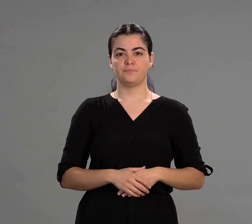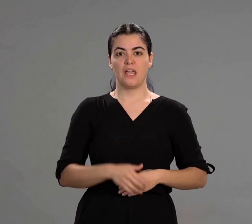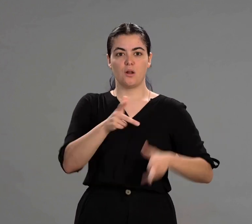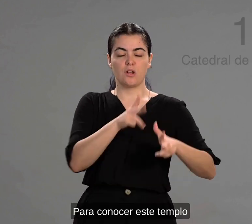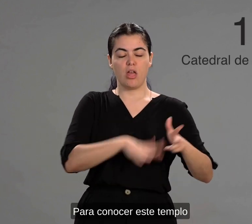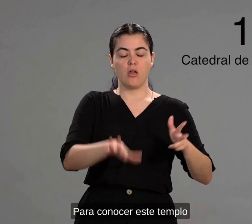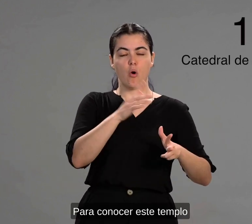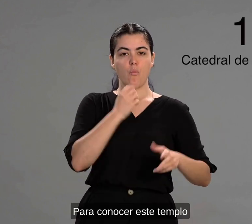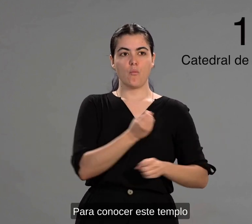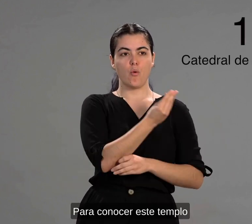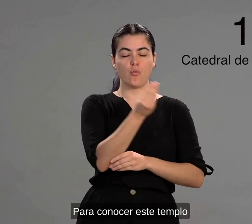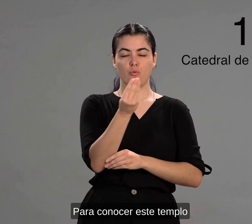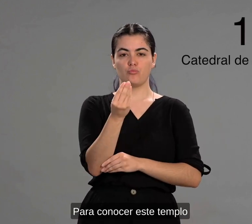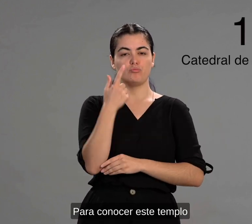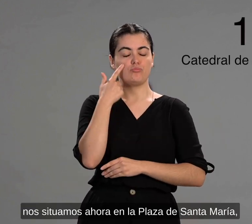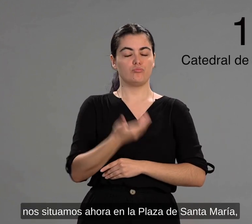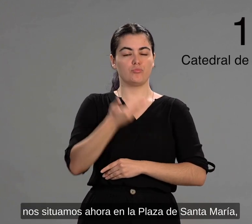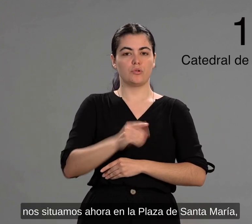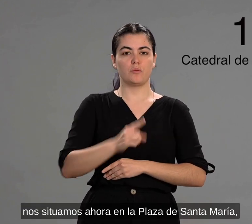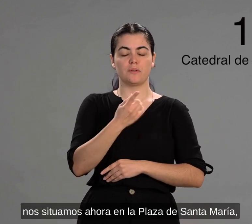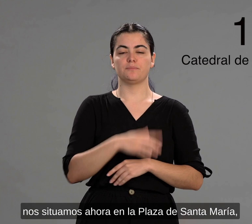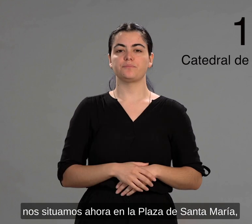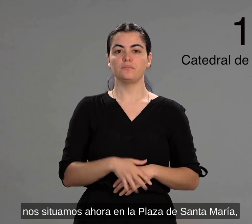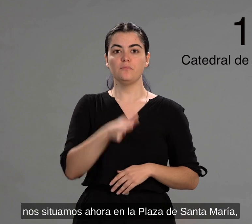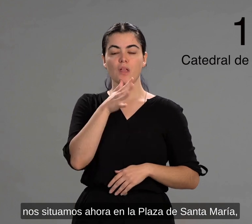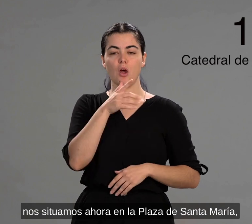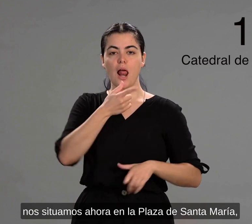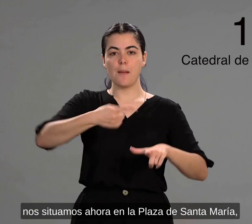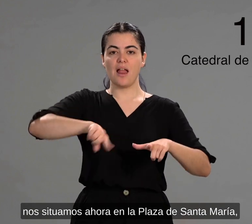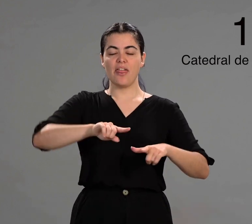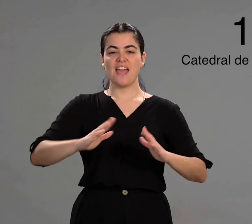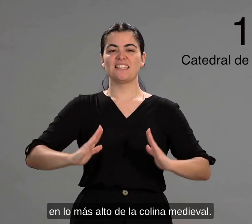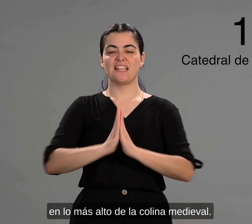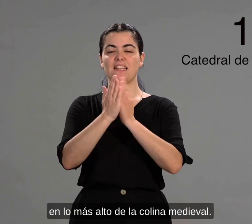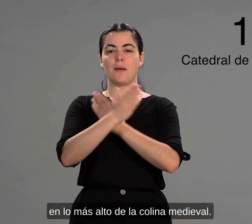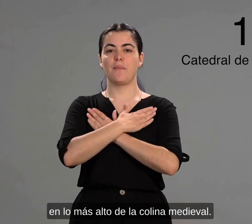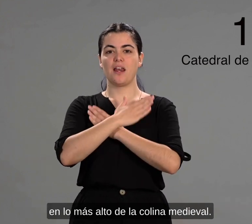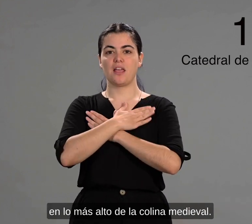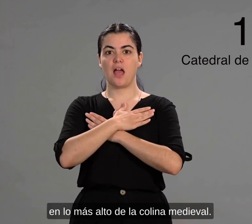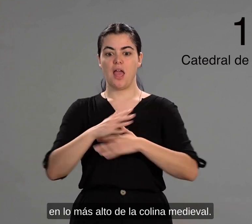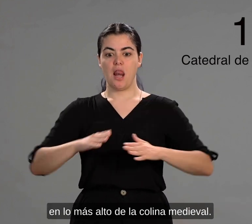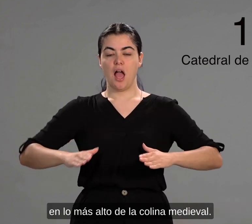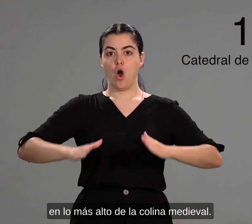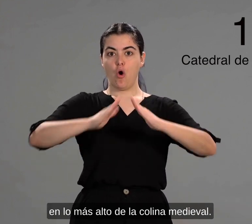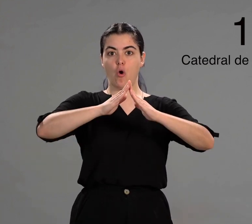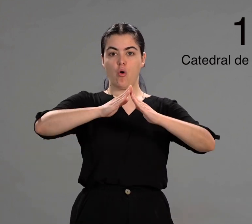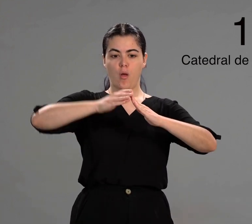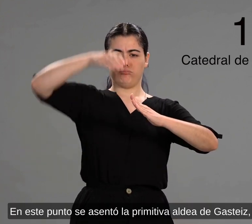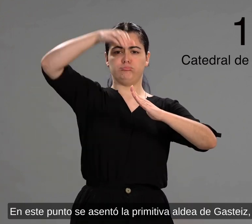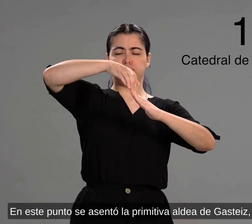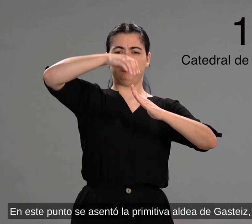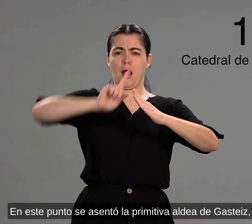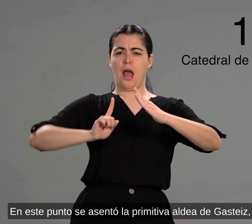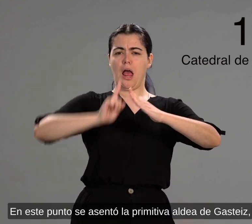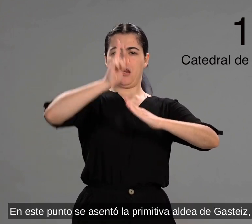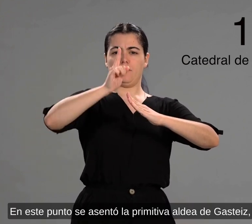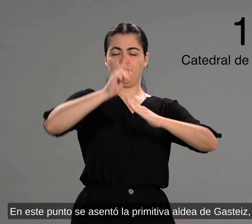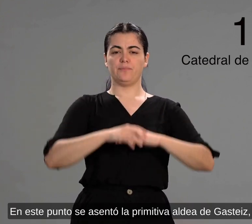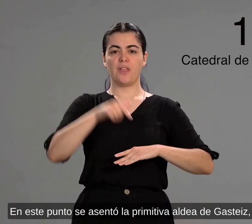Para conocer este templo, nos situamos ahora en la Plaza de Santa María, en lo más alto de la colina medieval. En este punto se asentó la primitiva